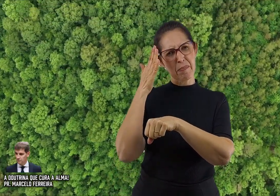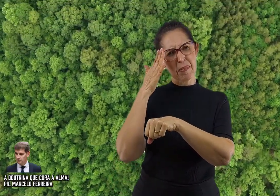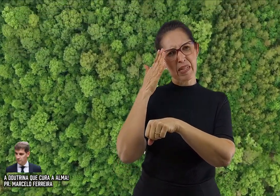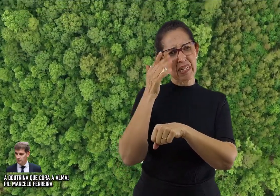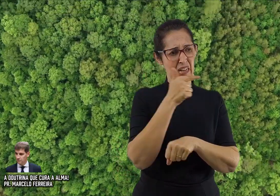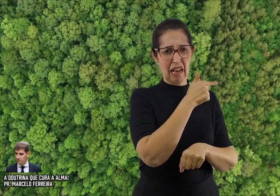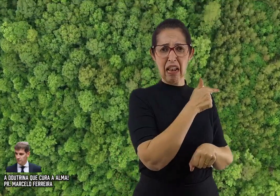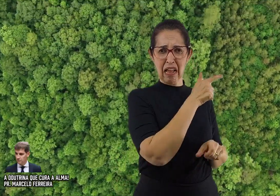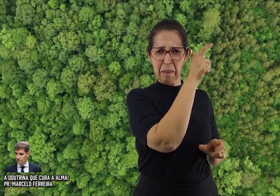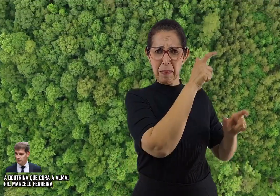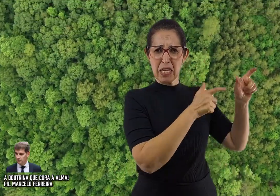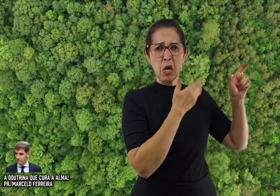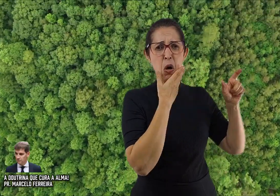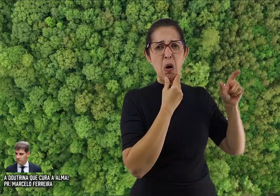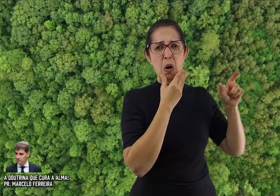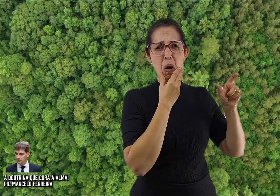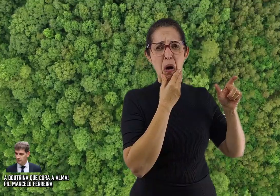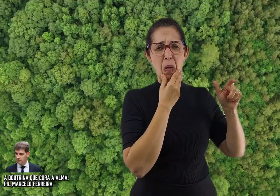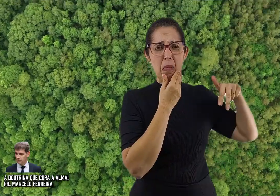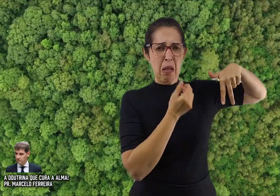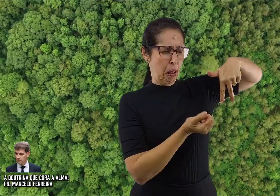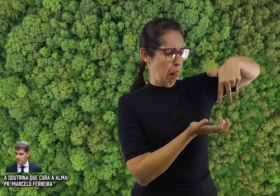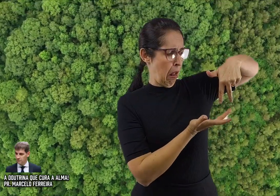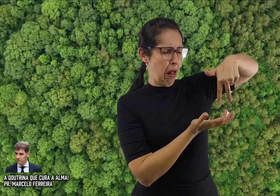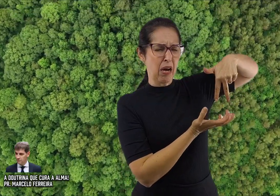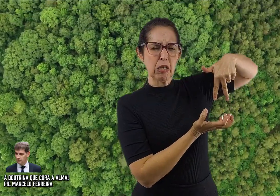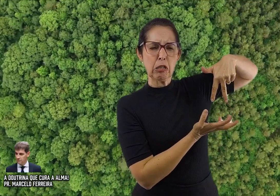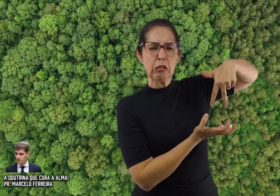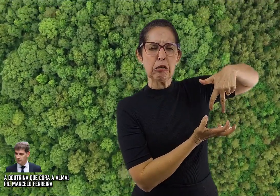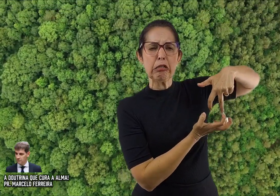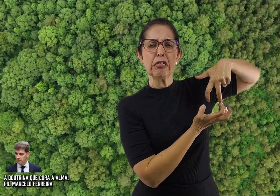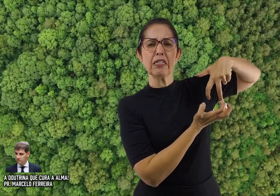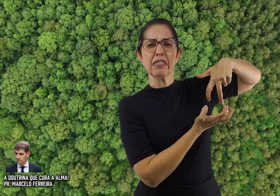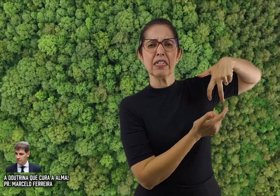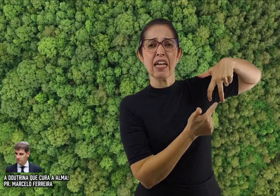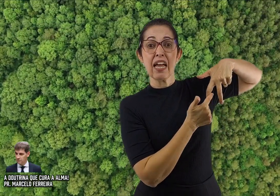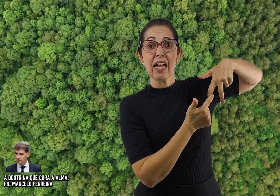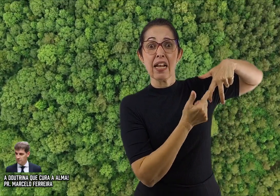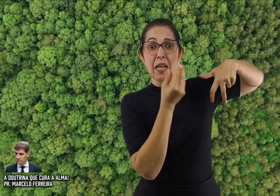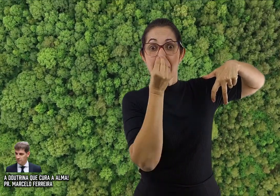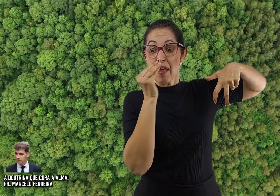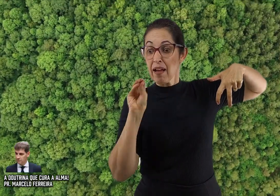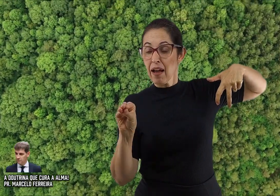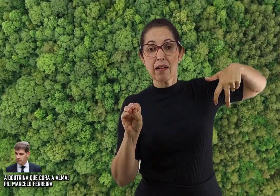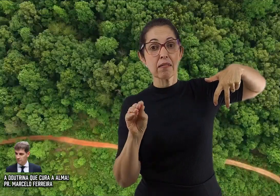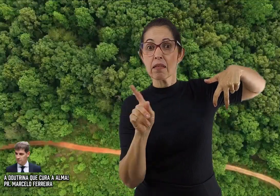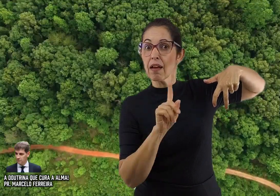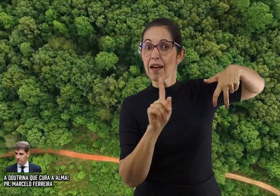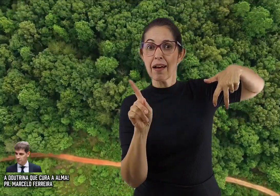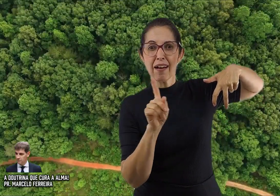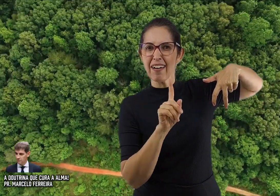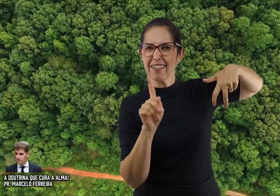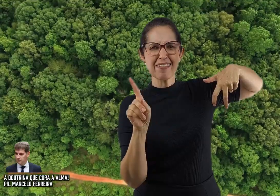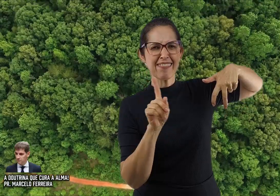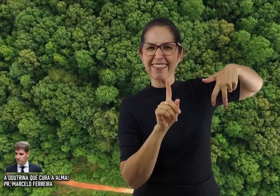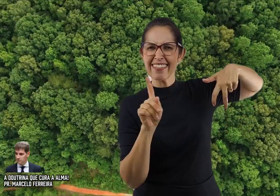Homens foram queimados por causa da doutrina, porque eles não negavam.